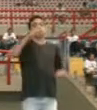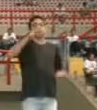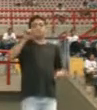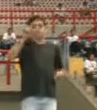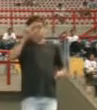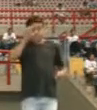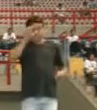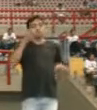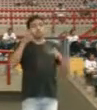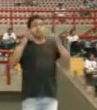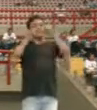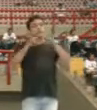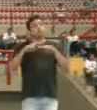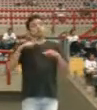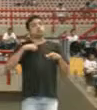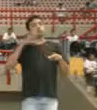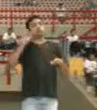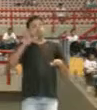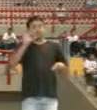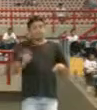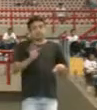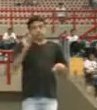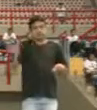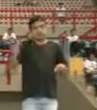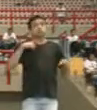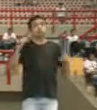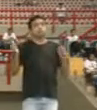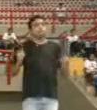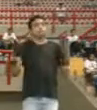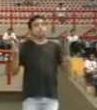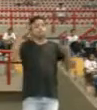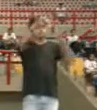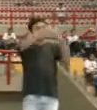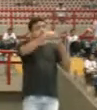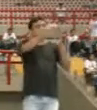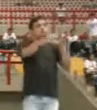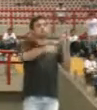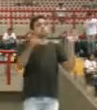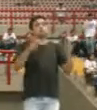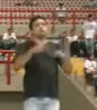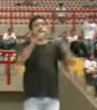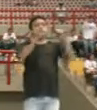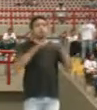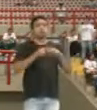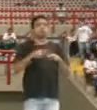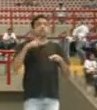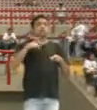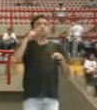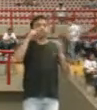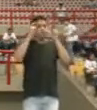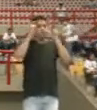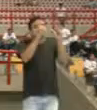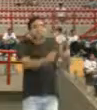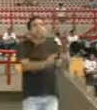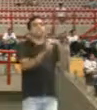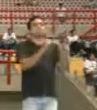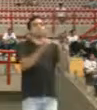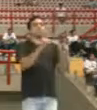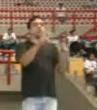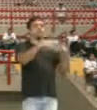Então, literatura também pode compor o teu argumento redacional. Fica atento ao desenvolvimento.